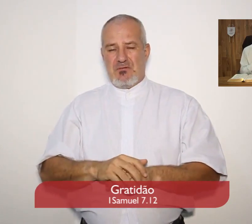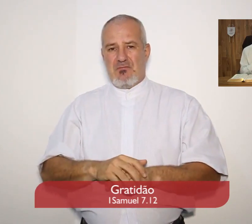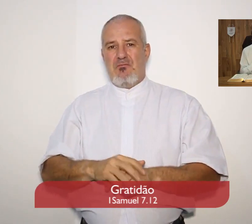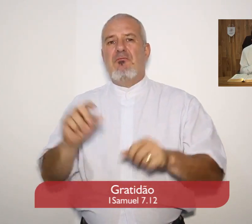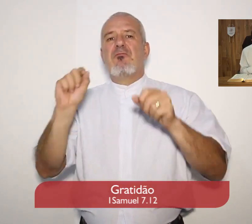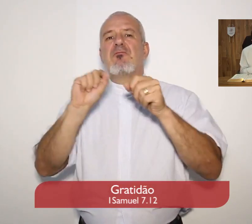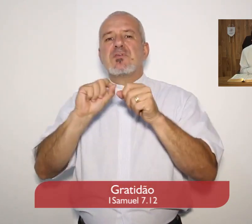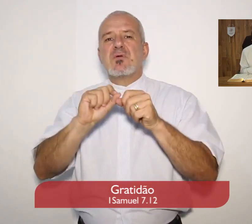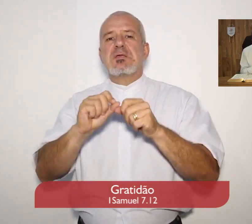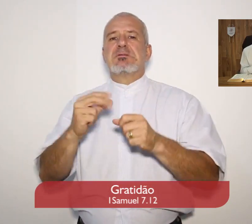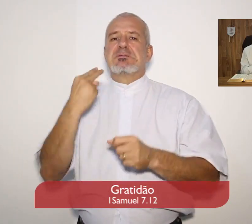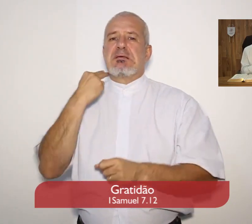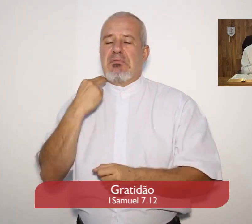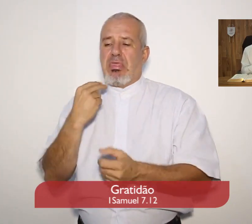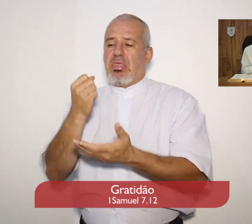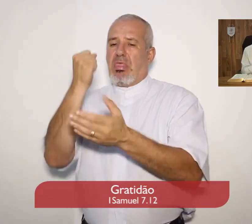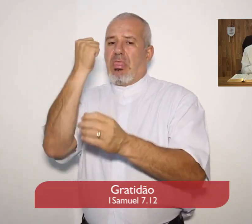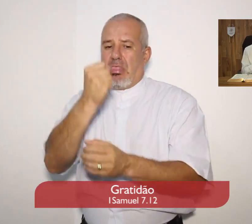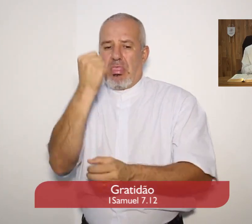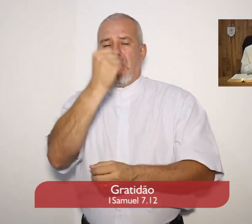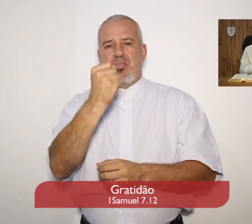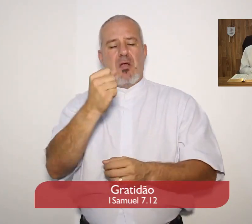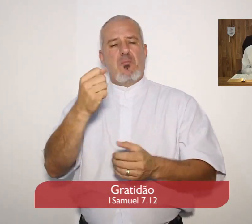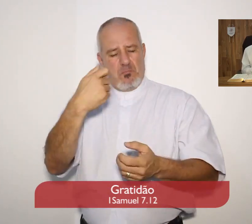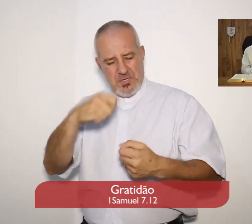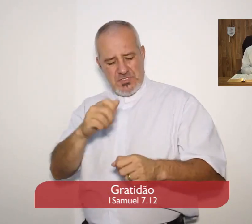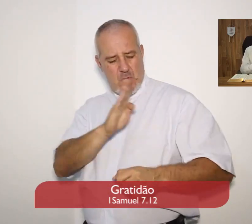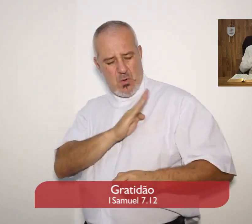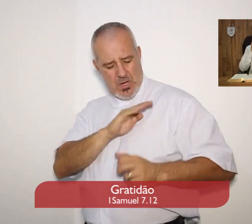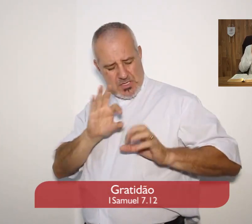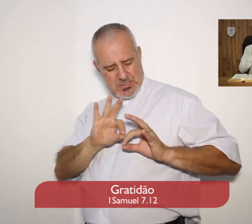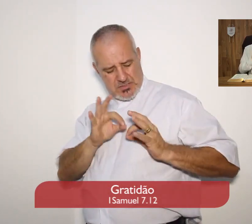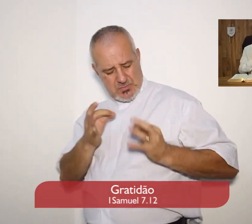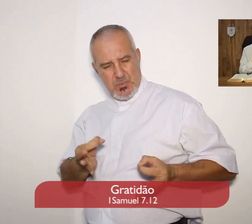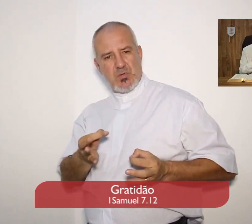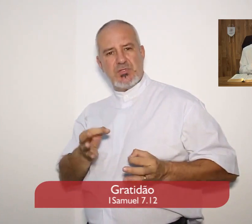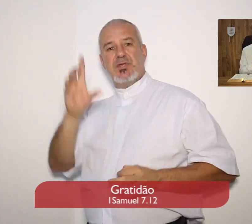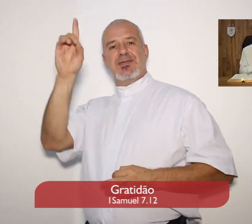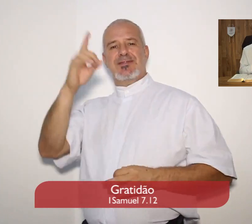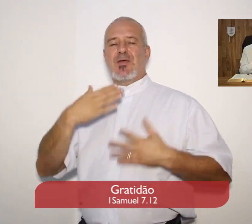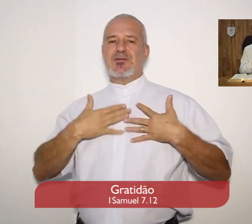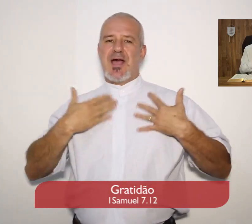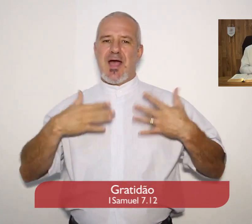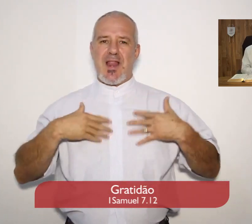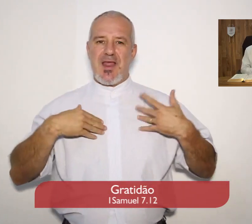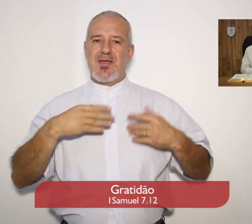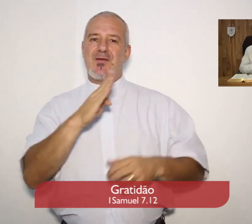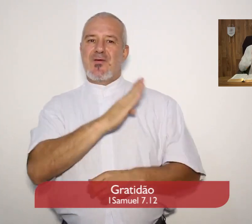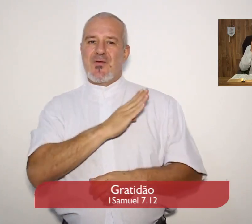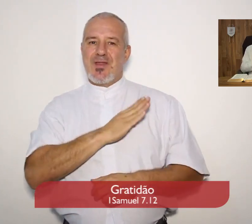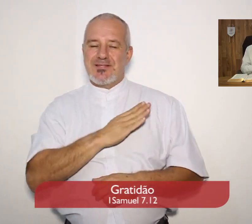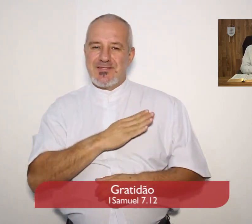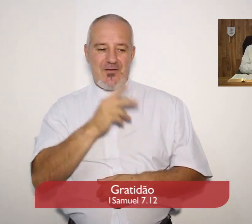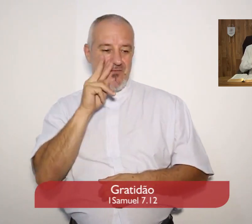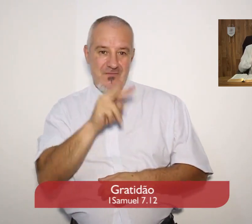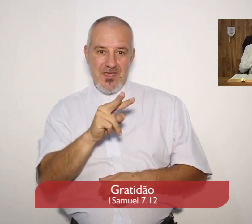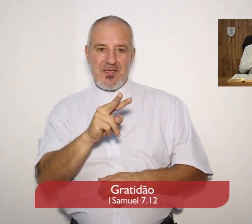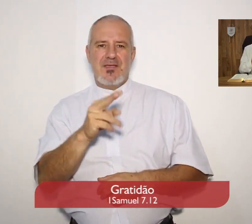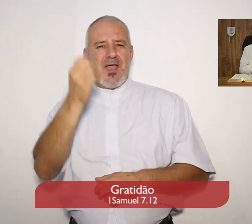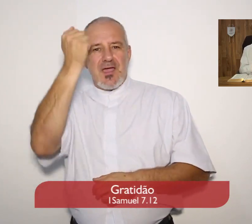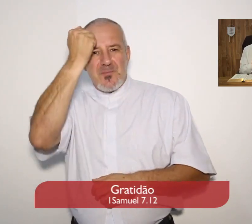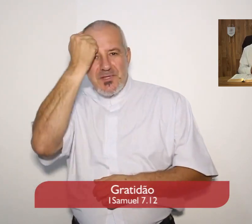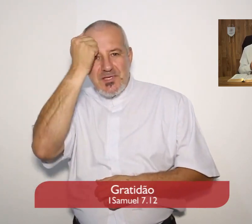agradáveis a Deus é o espírito quebrantado, coração compungido e contrito, não